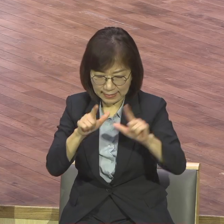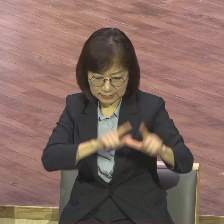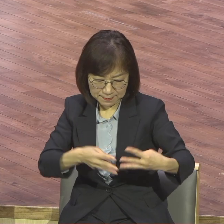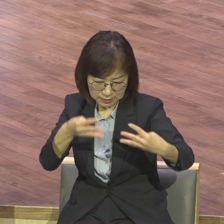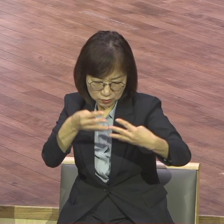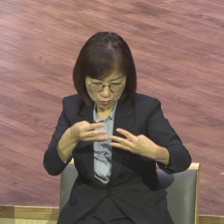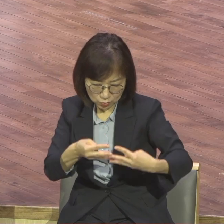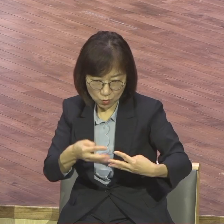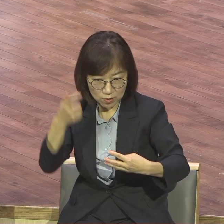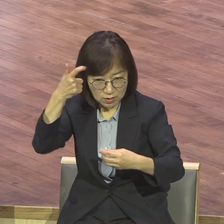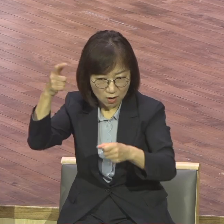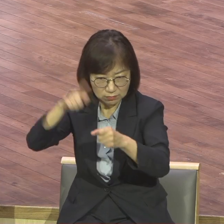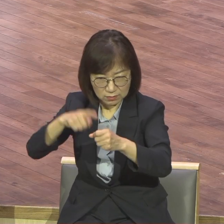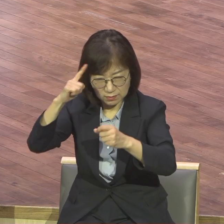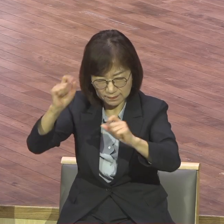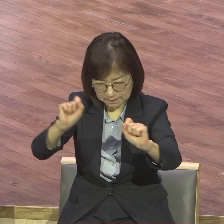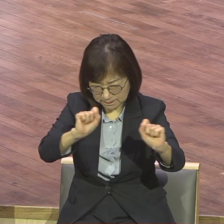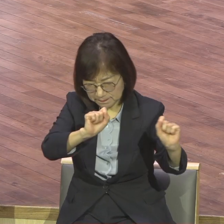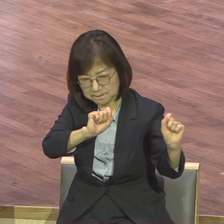삶.